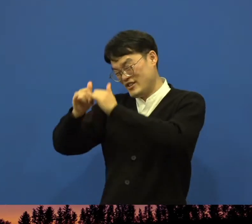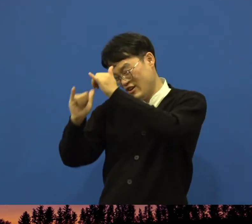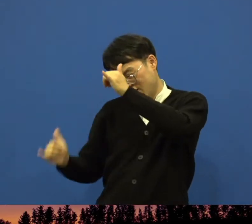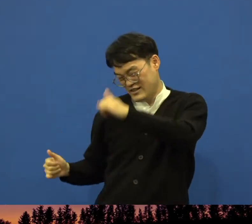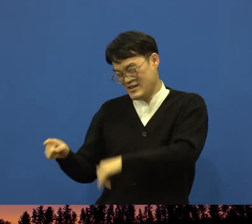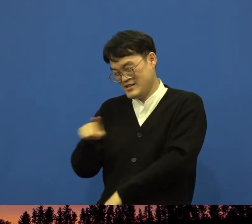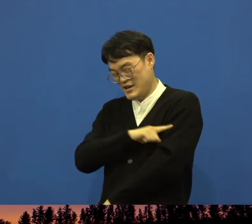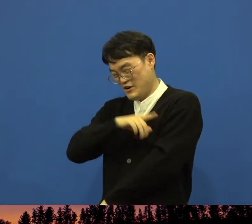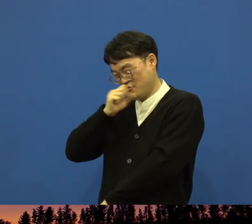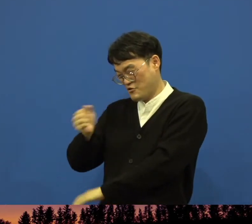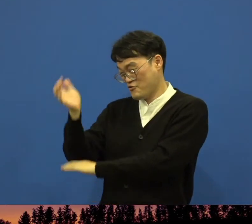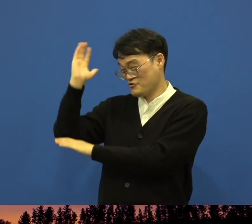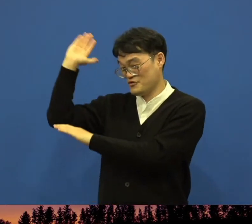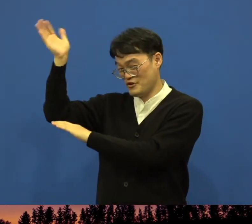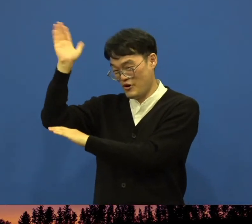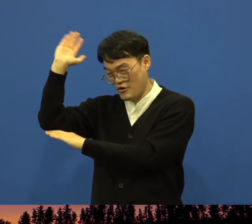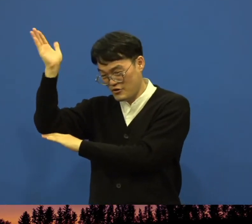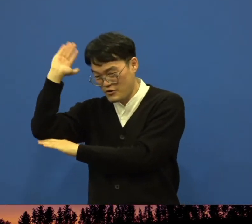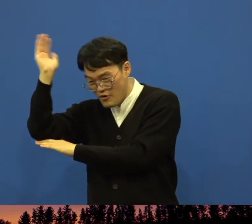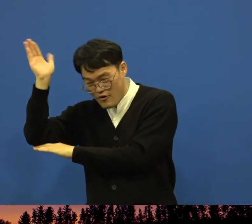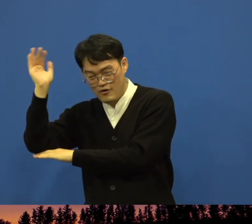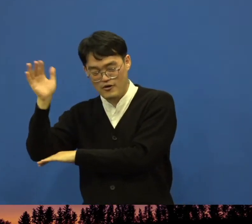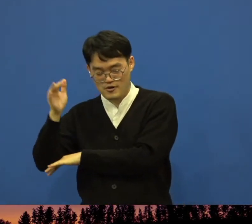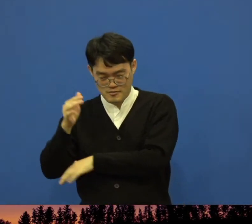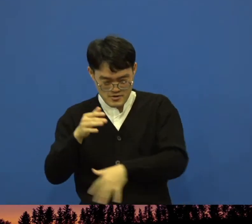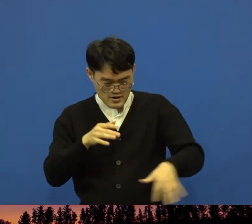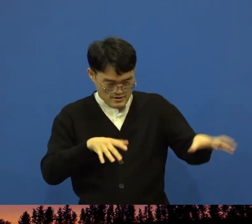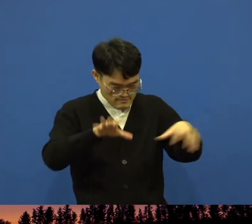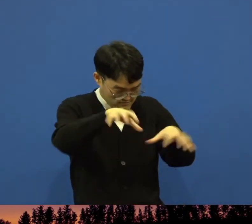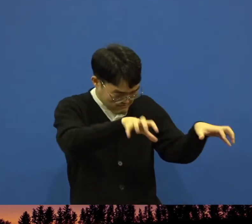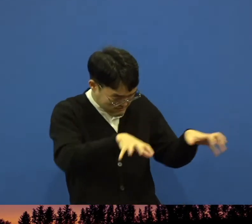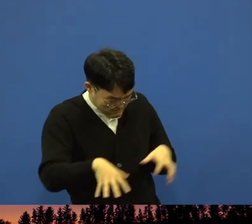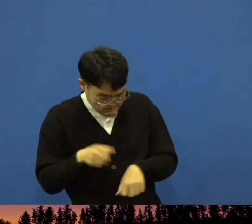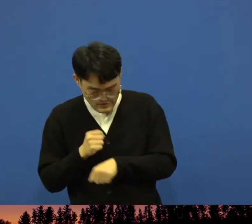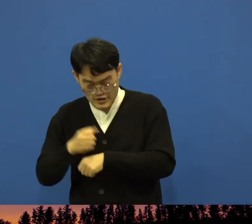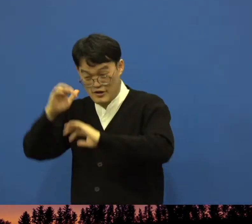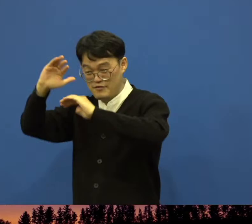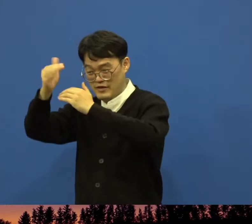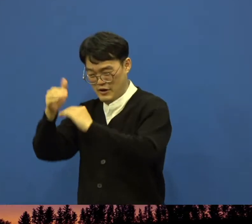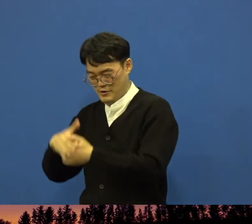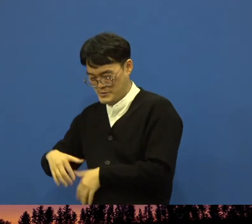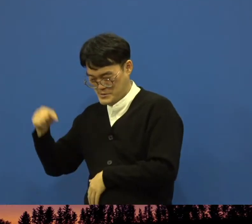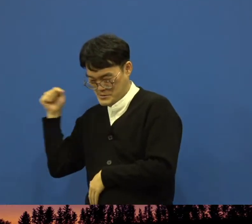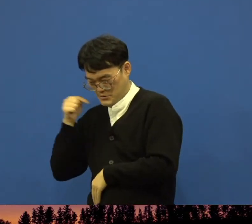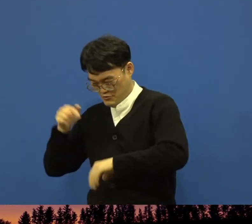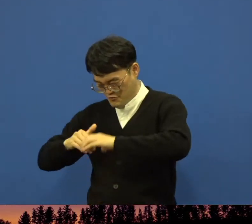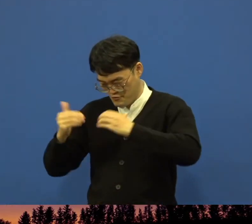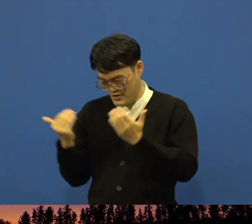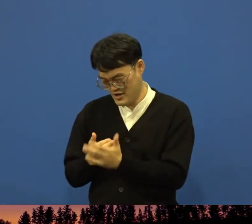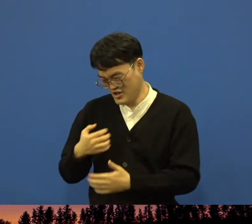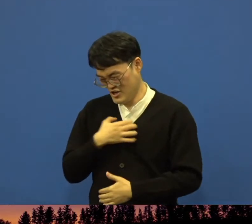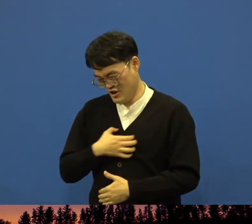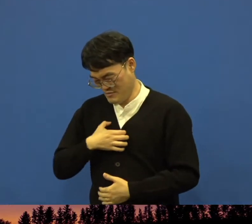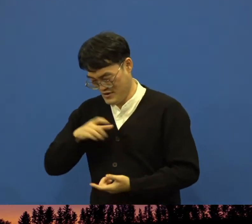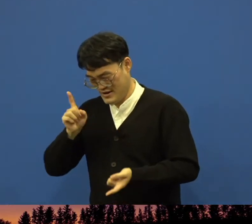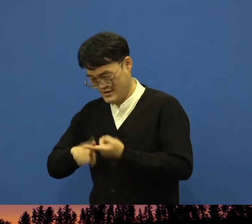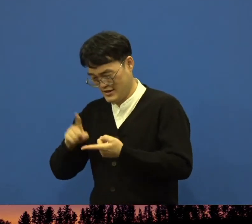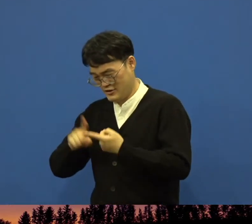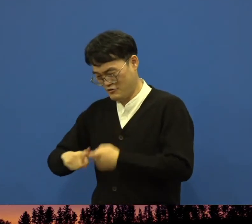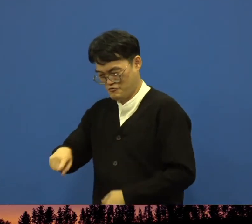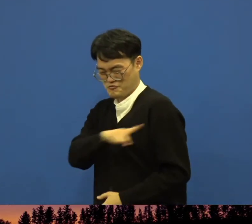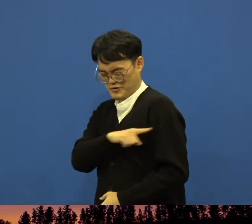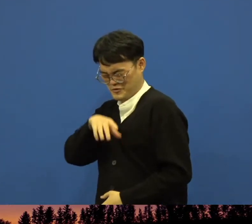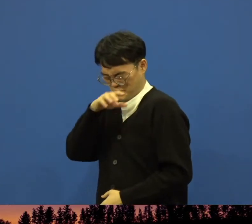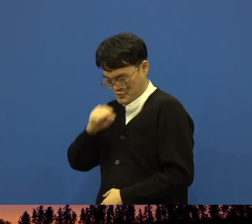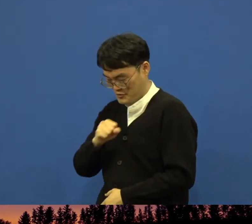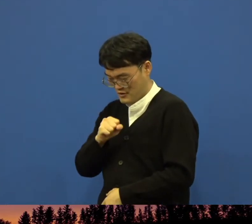최고의 이 설교자들 그걸 다 하고 내용도 철저하게 염려면 염려 딱 해가지고 최고의